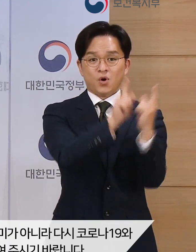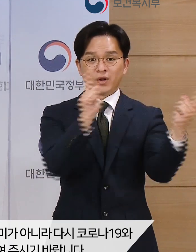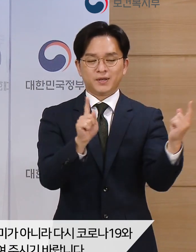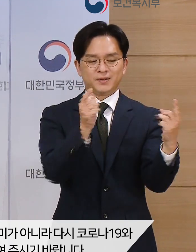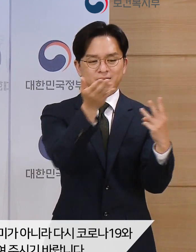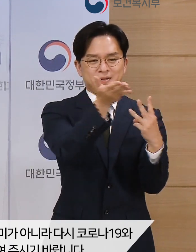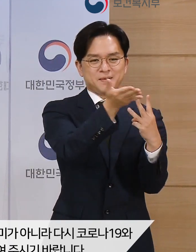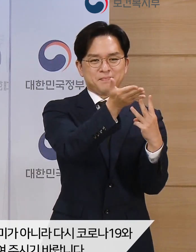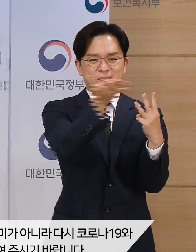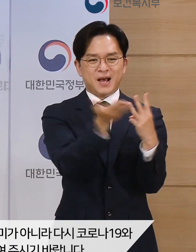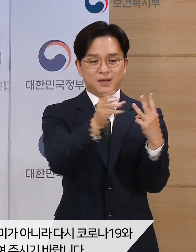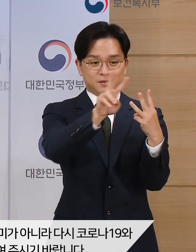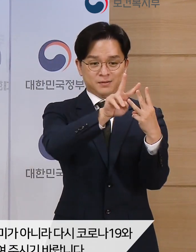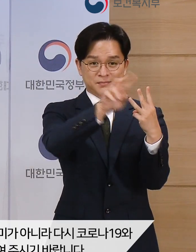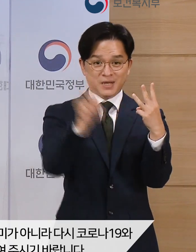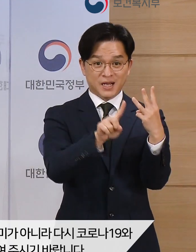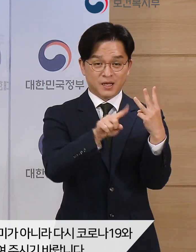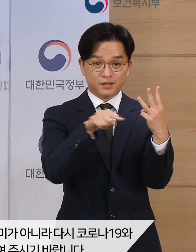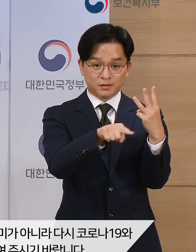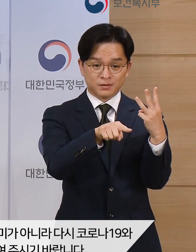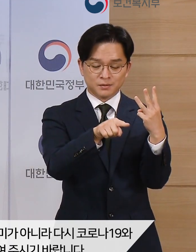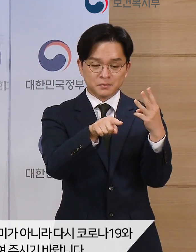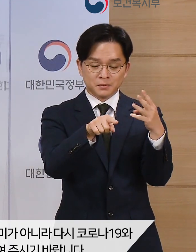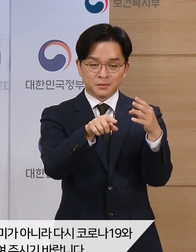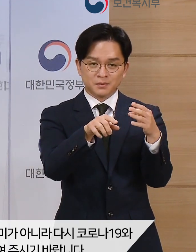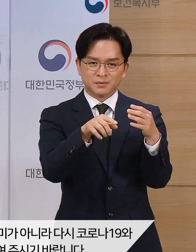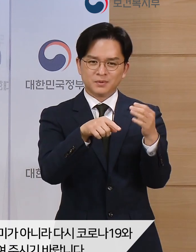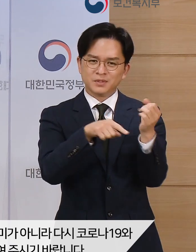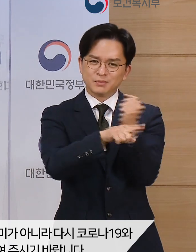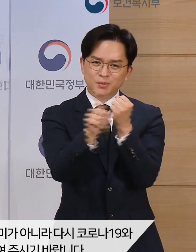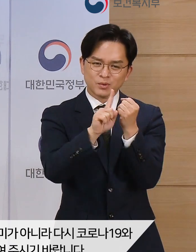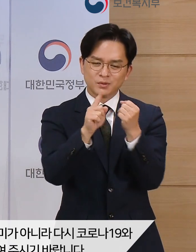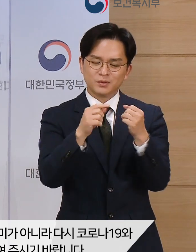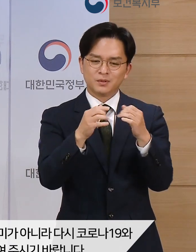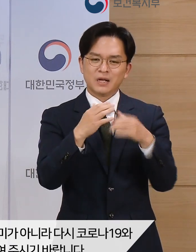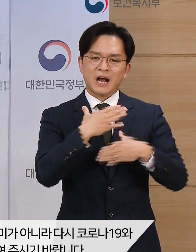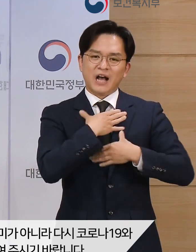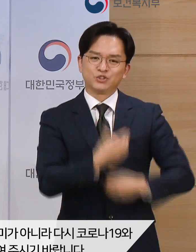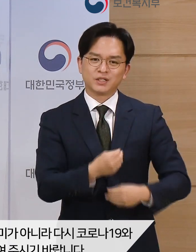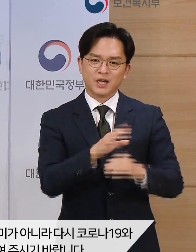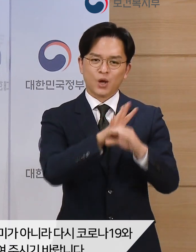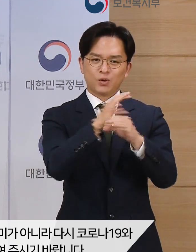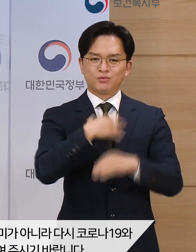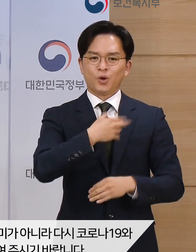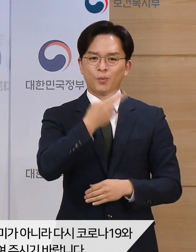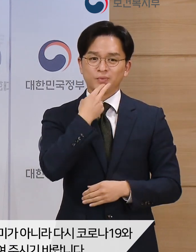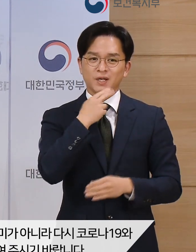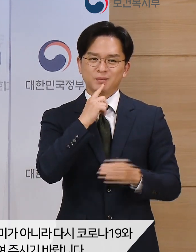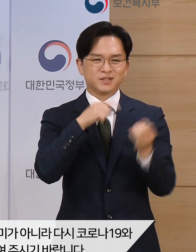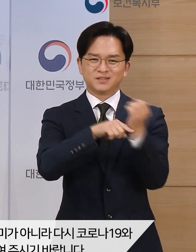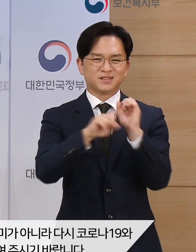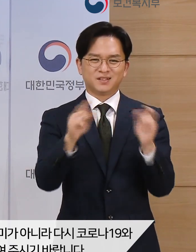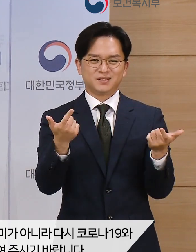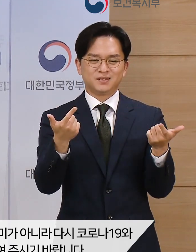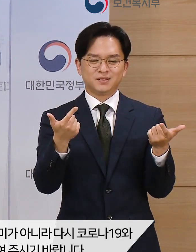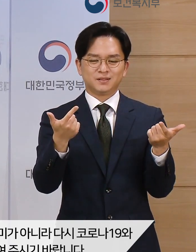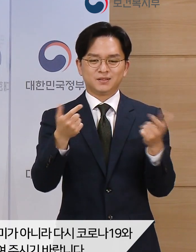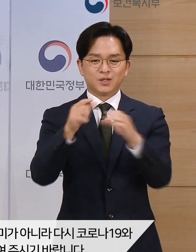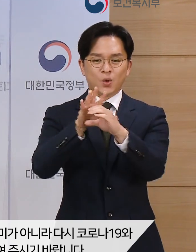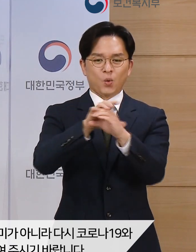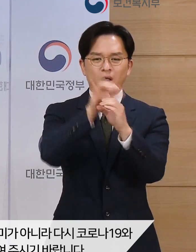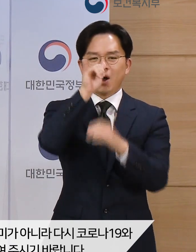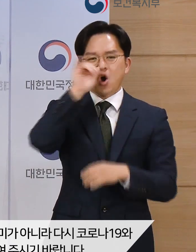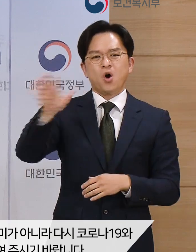조정은 코로나19의 위험이 줄었다는 의미가 아니라 다시 코로나19와 우리의 일상을